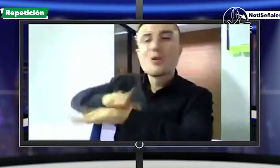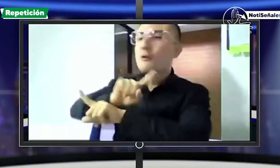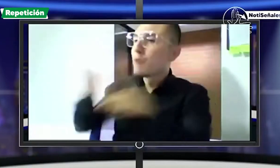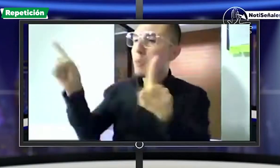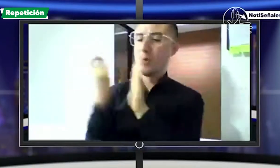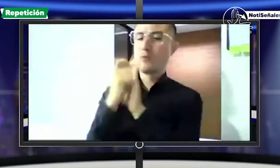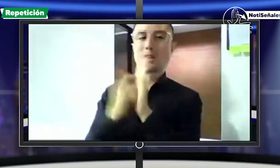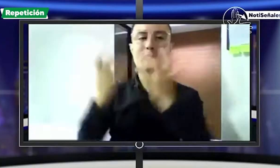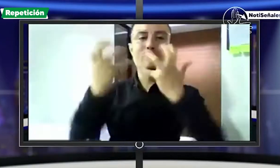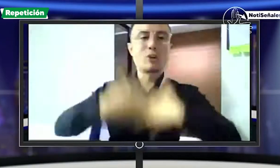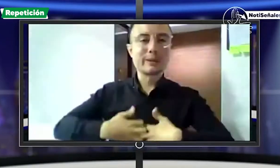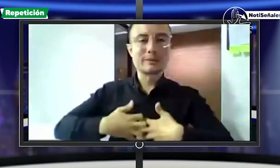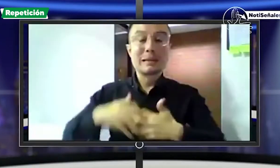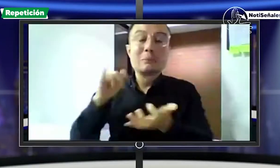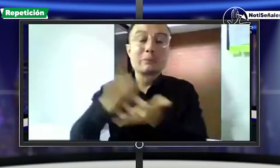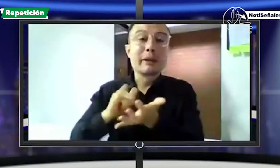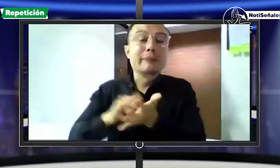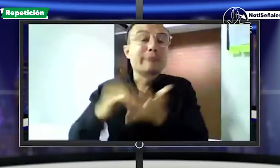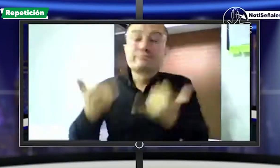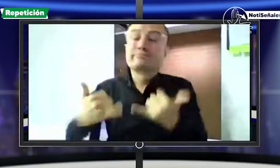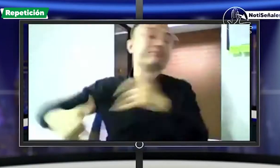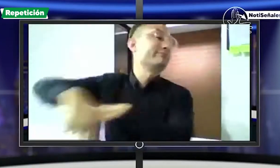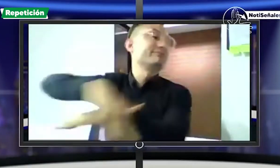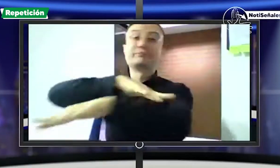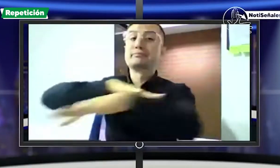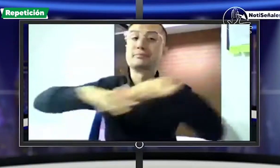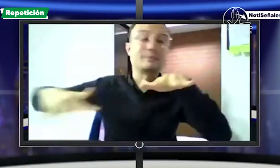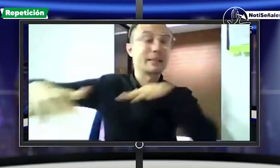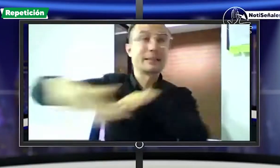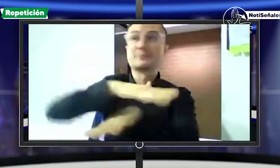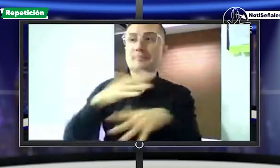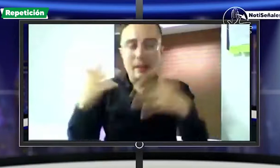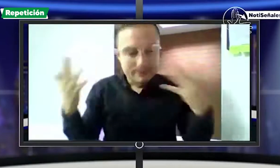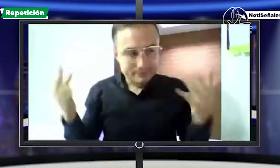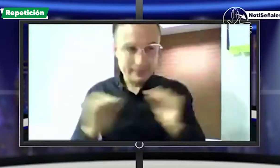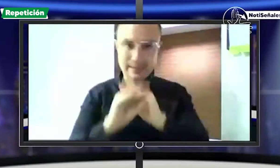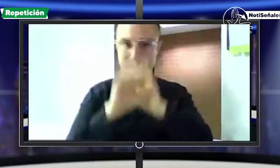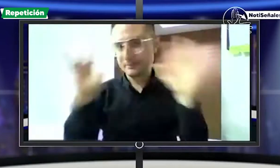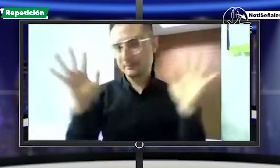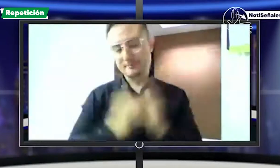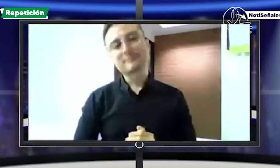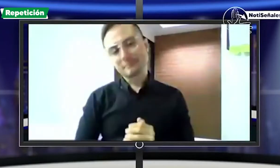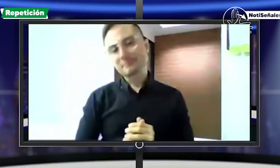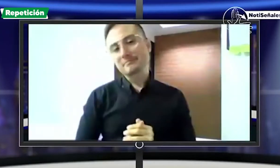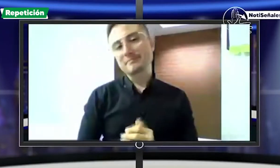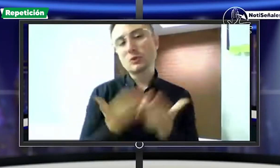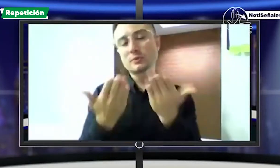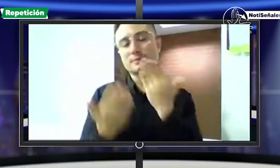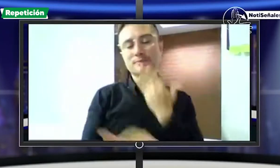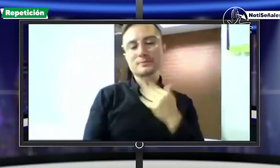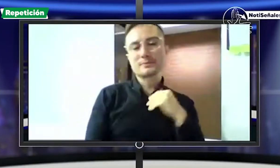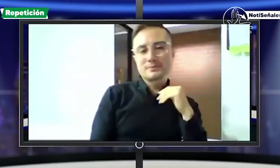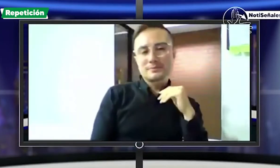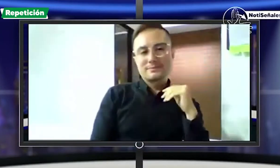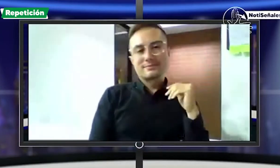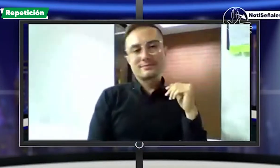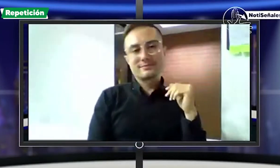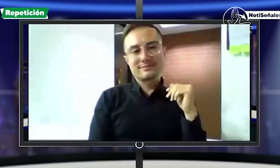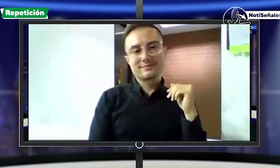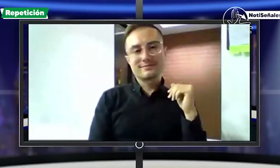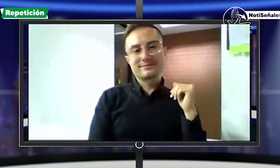rol a través pues de esta guía que hay, de los consejos que estamos dando nosotros entiendan cuál es el rol de los intérpretes y que